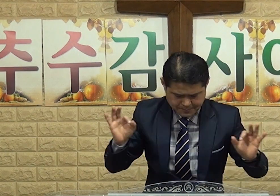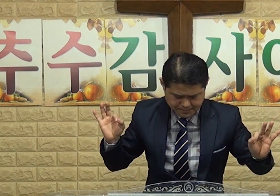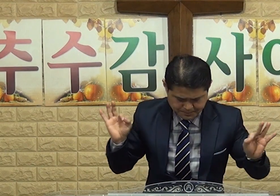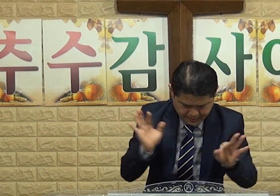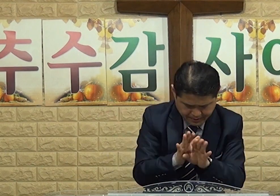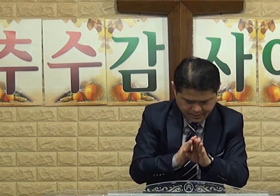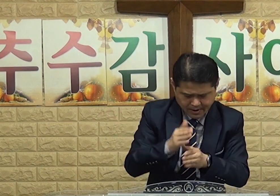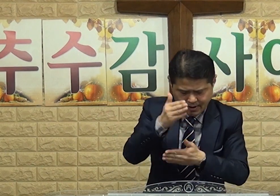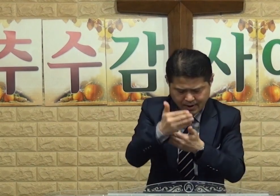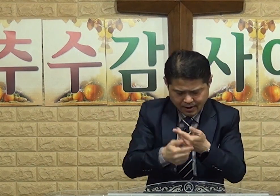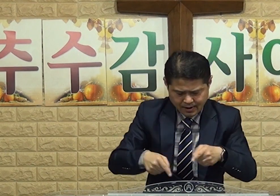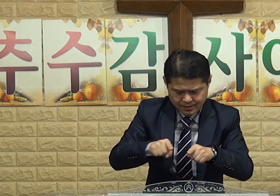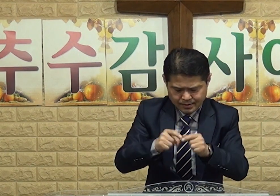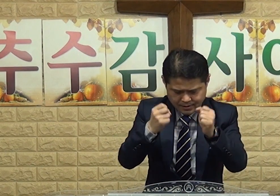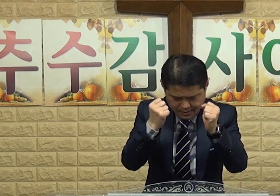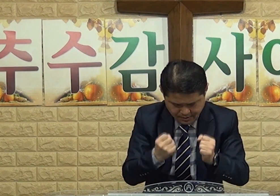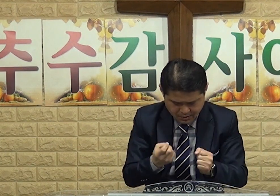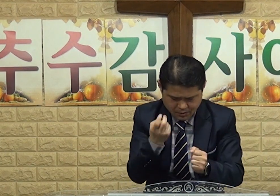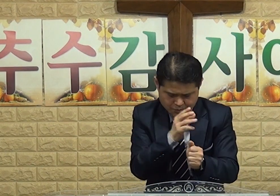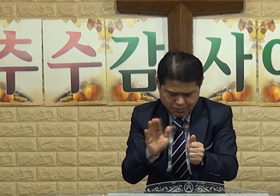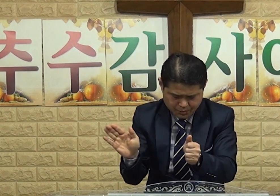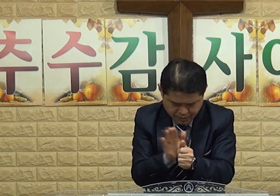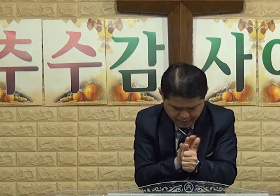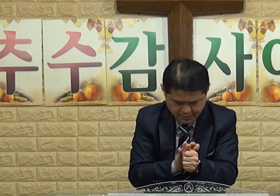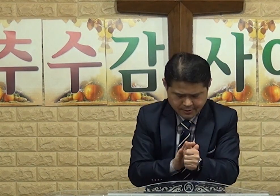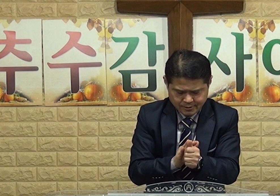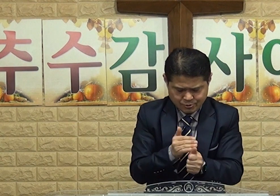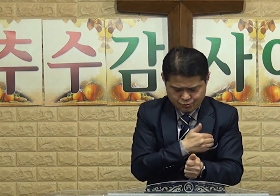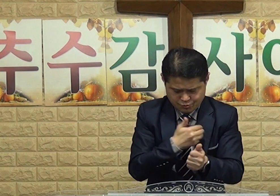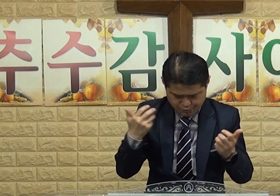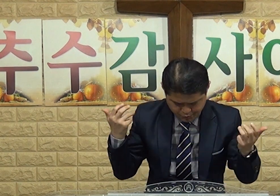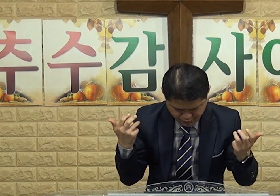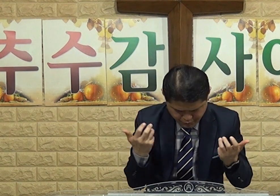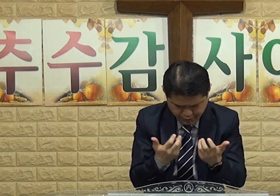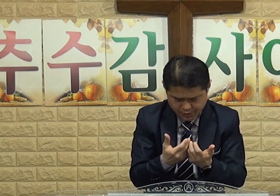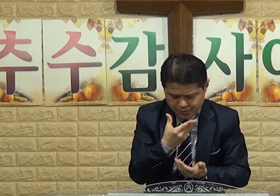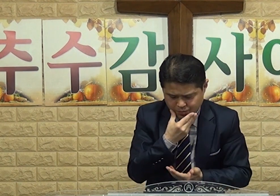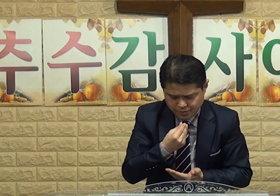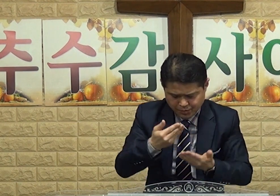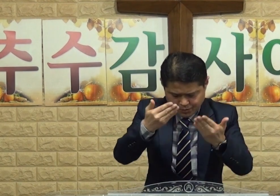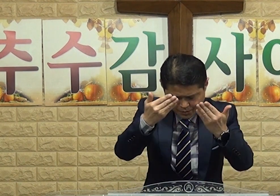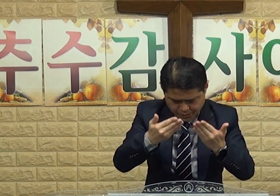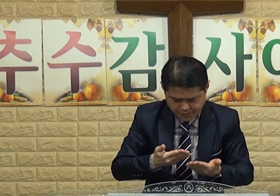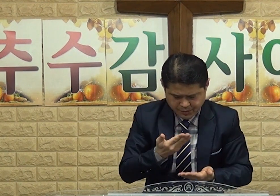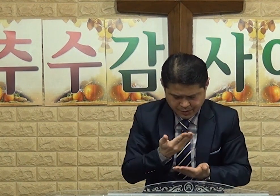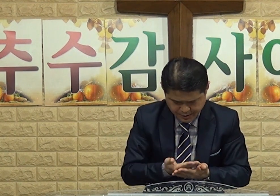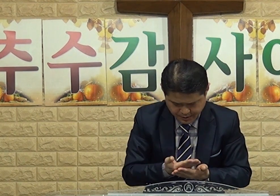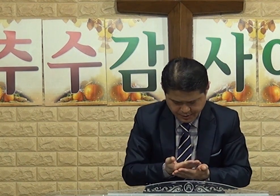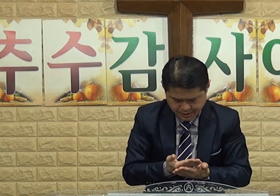어렵고 고난의 상황이라 할지라도 우리가 함께 스스로 돌보고 위로를 충만케 하여